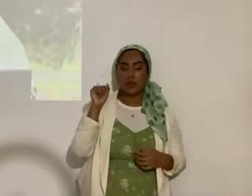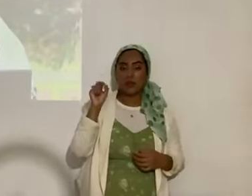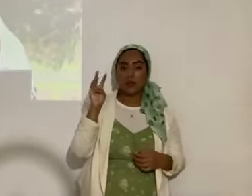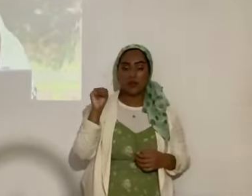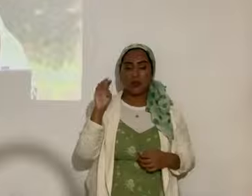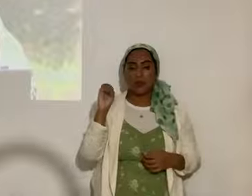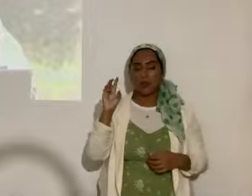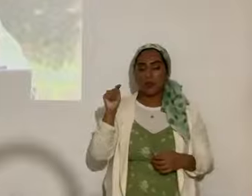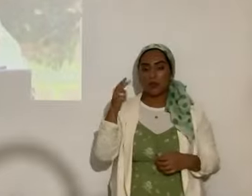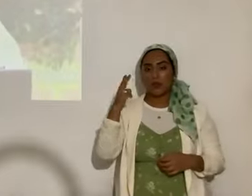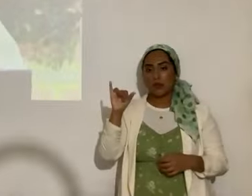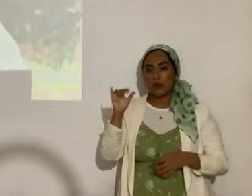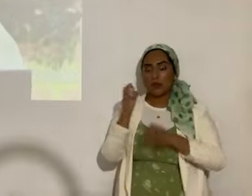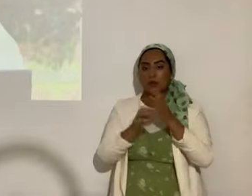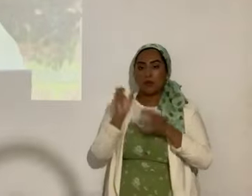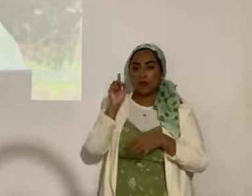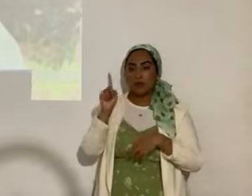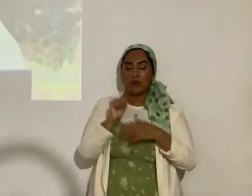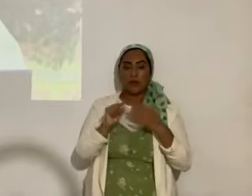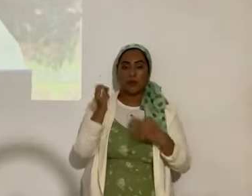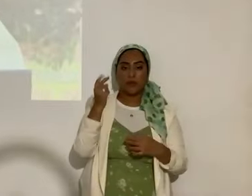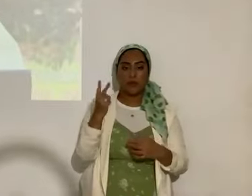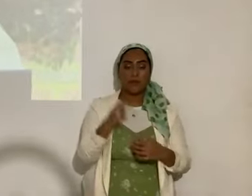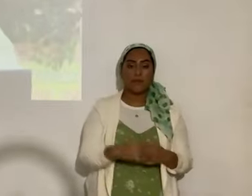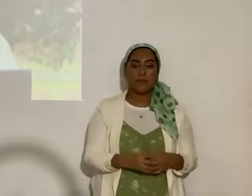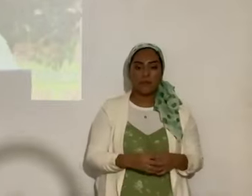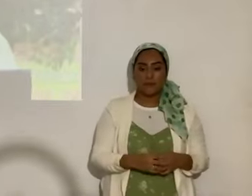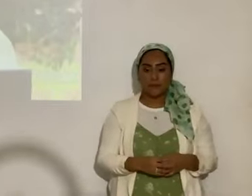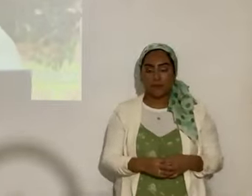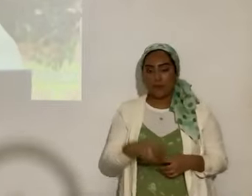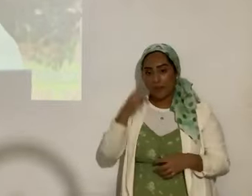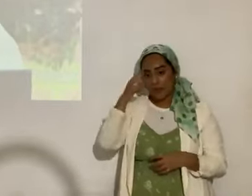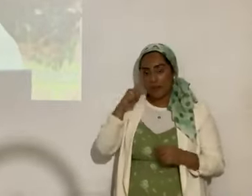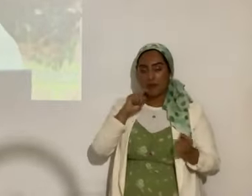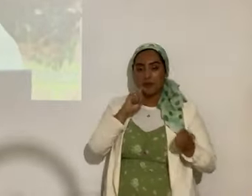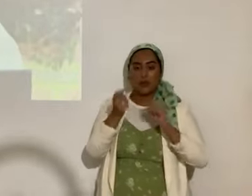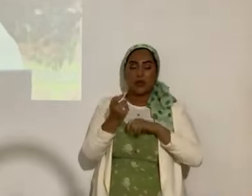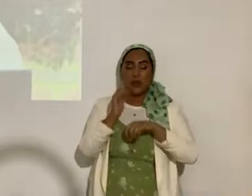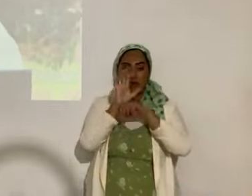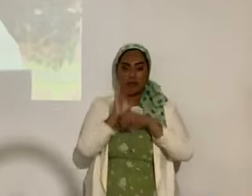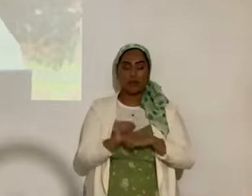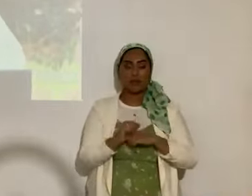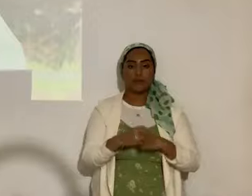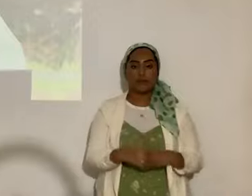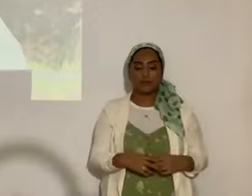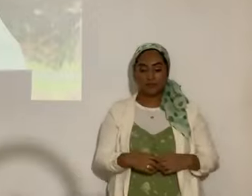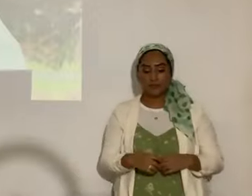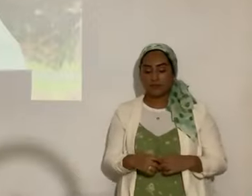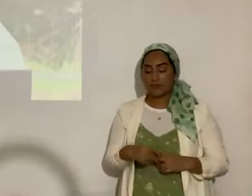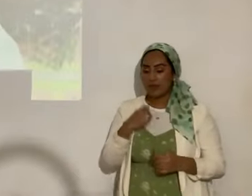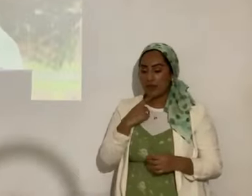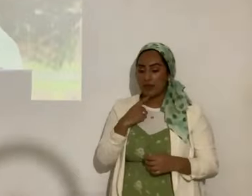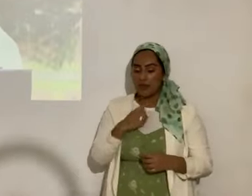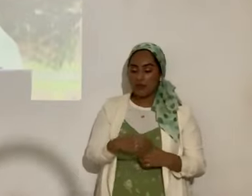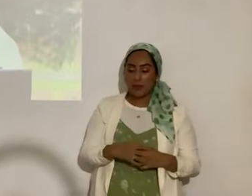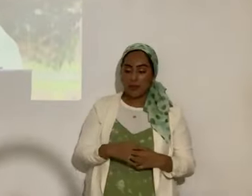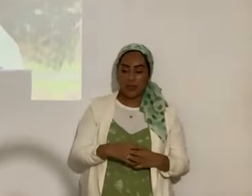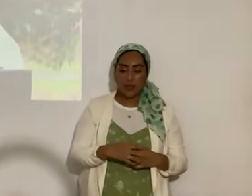capítulo 1 en el verso 12 para que cambiemos la naturaleza de decir